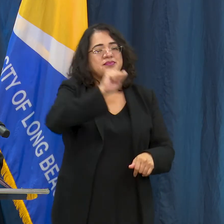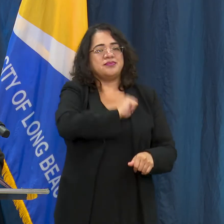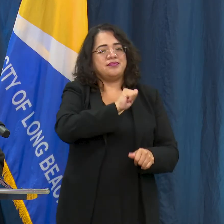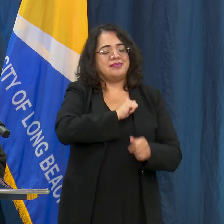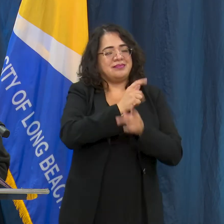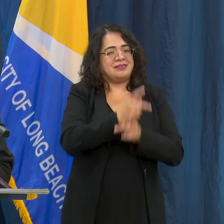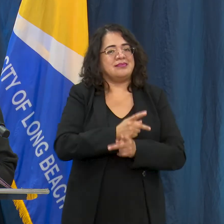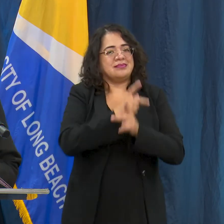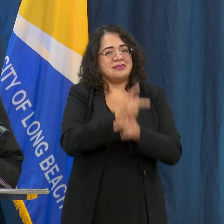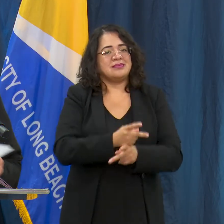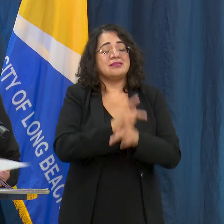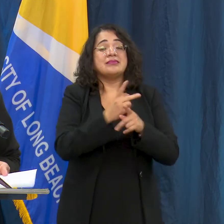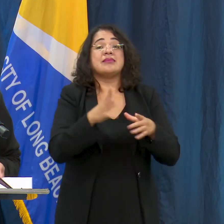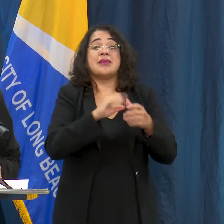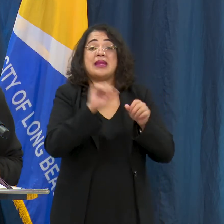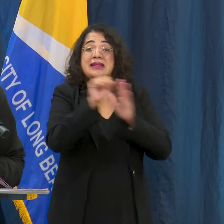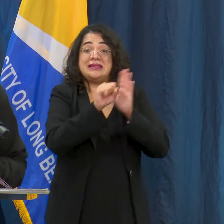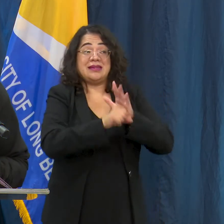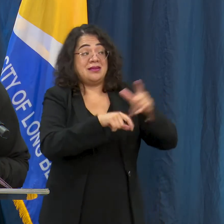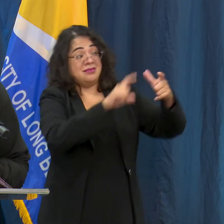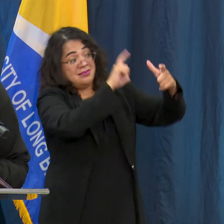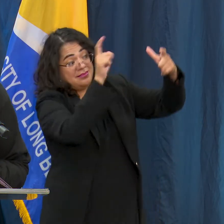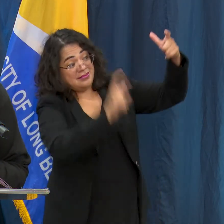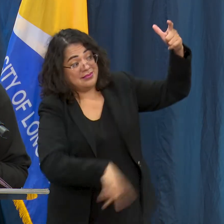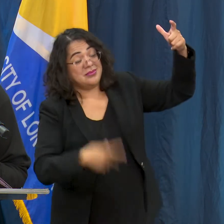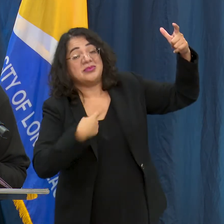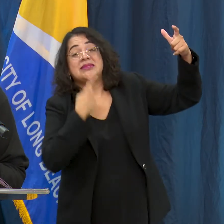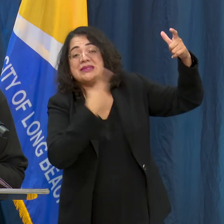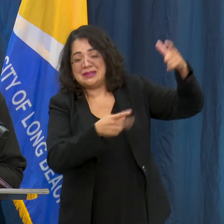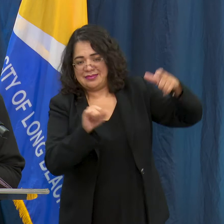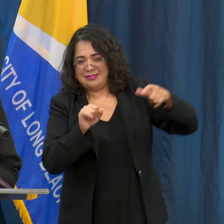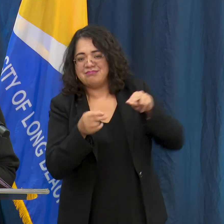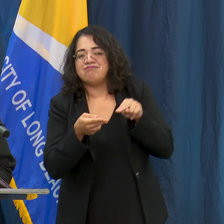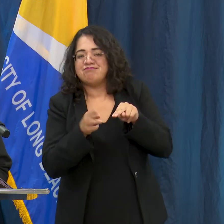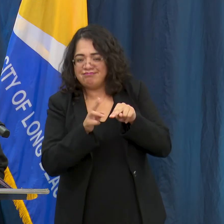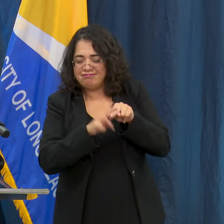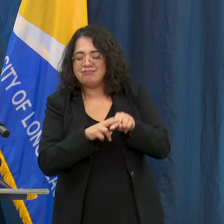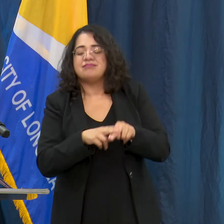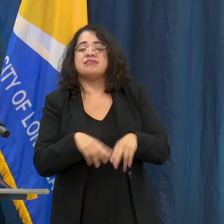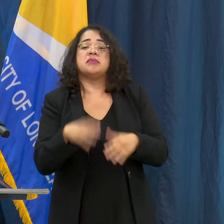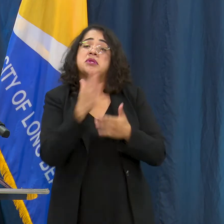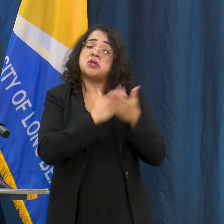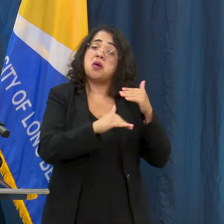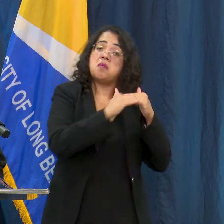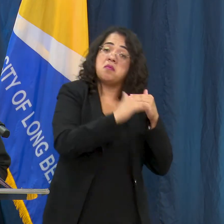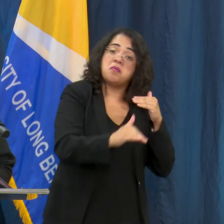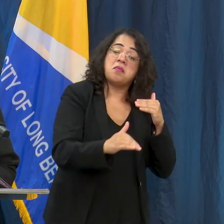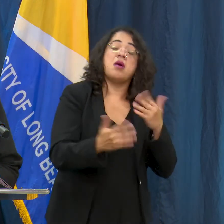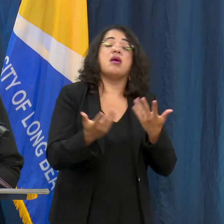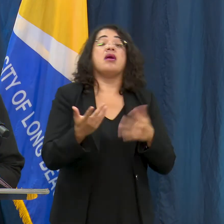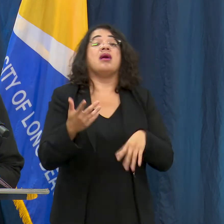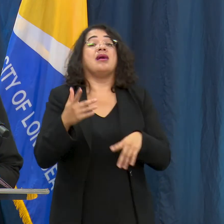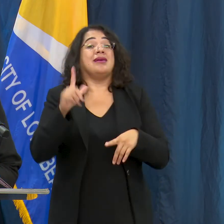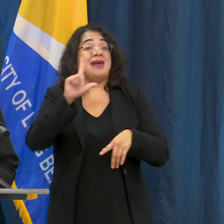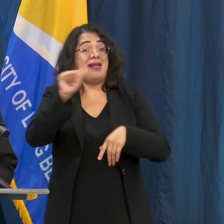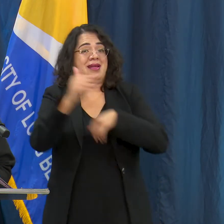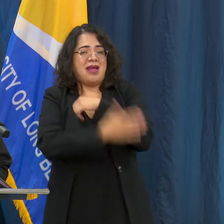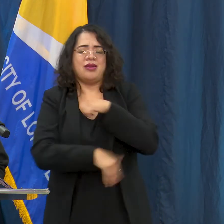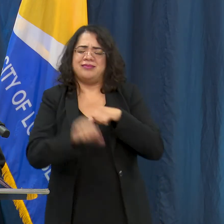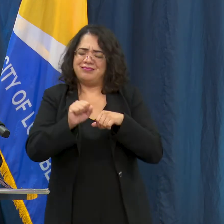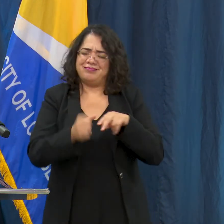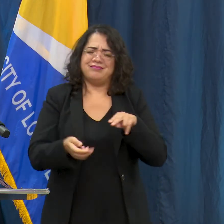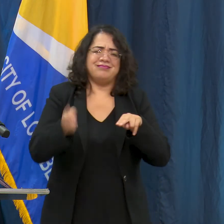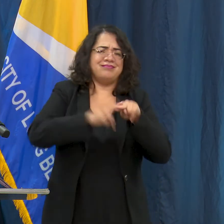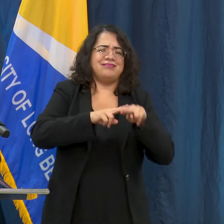en todo el estado y también en todo el condado. La última imagen, la imagen número 7 que vimos, es más los